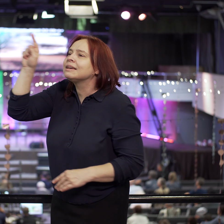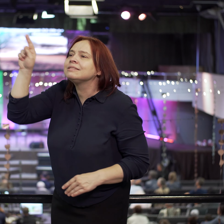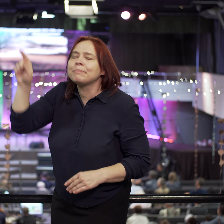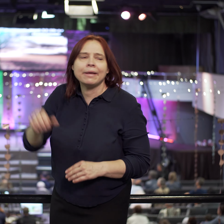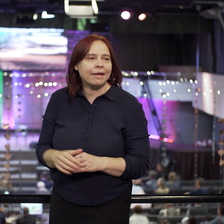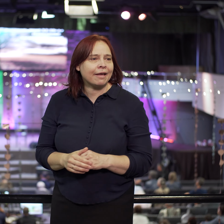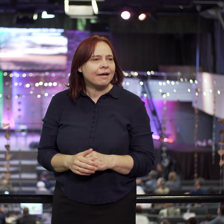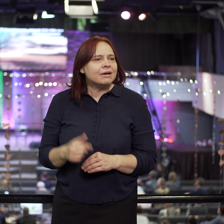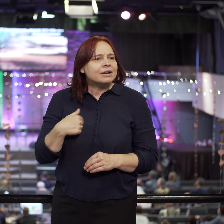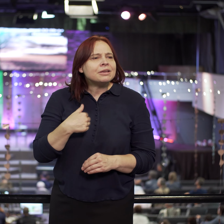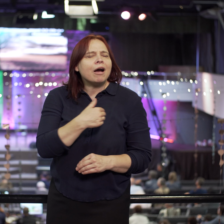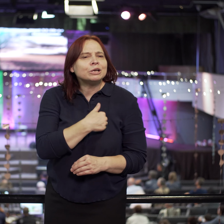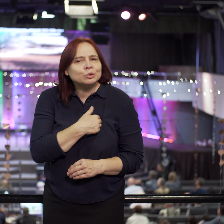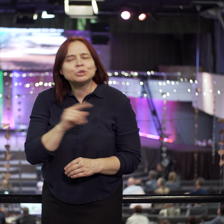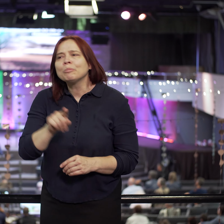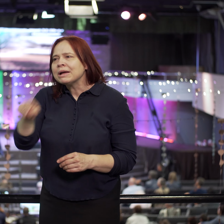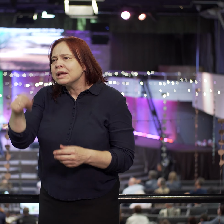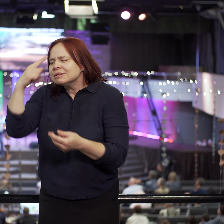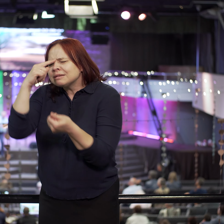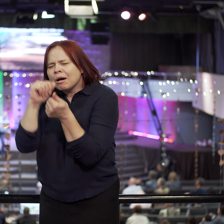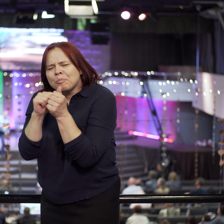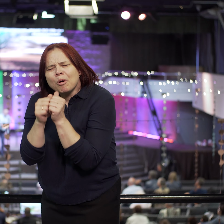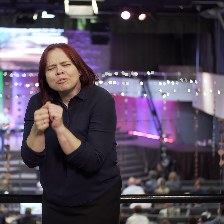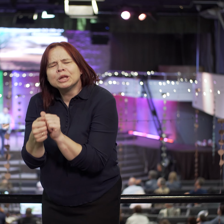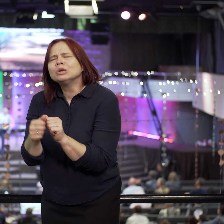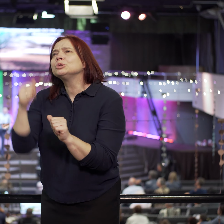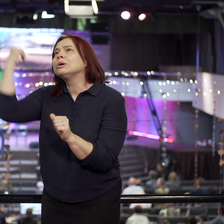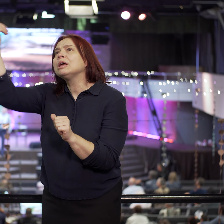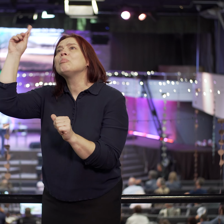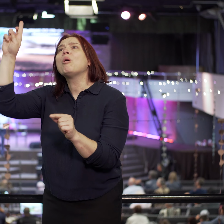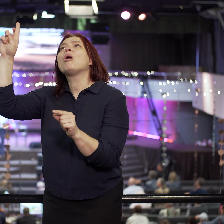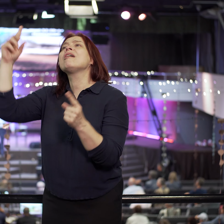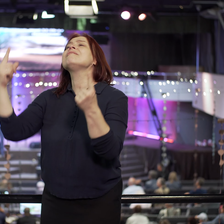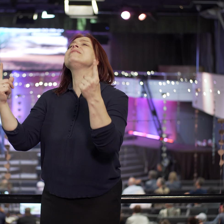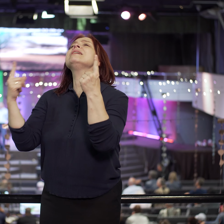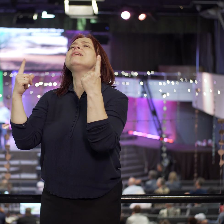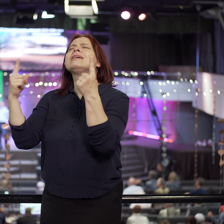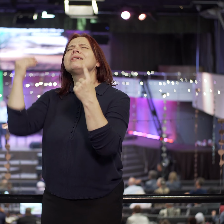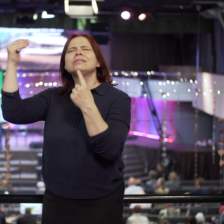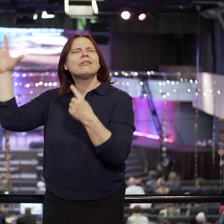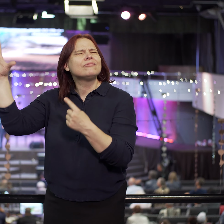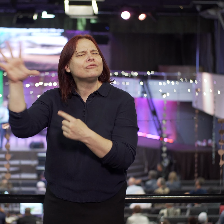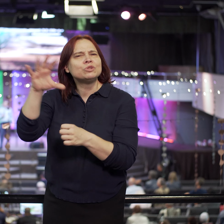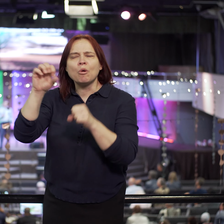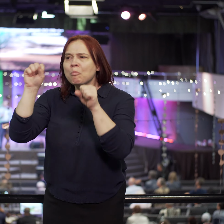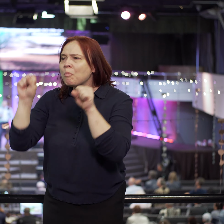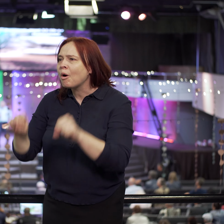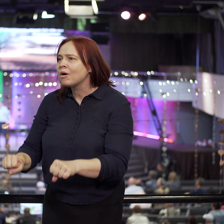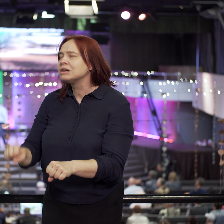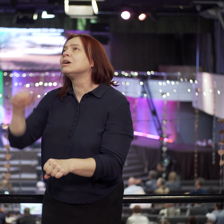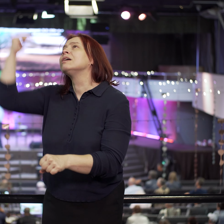Я хочу, чтобы они запомнили, что ты Бог великий, Бог всемогущий, сотвори